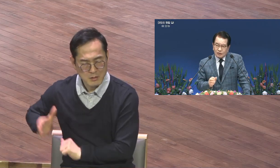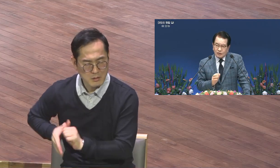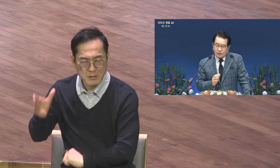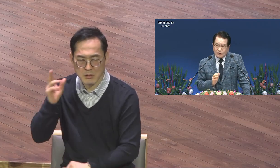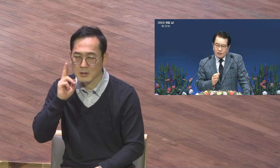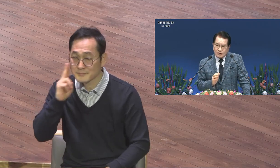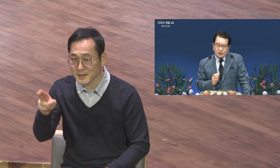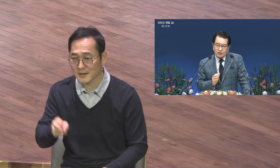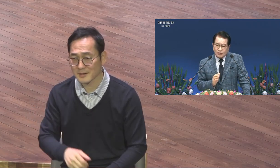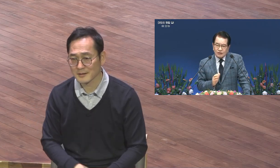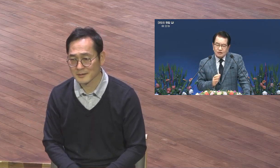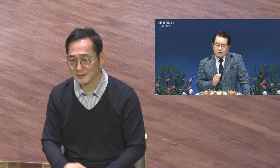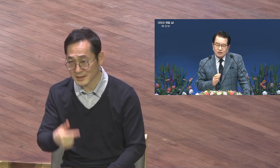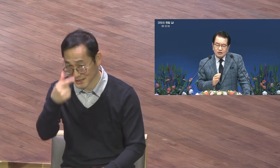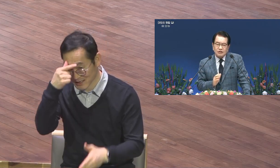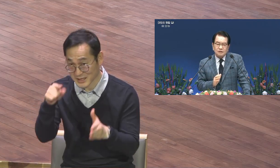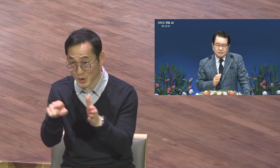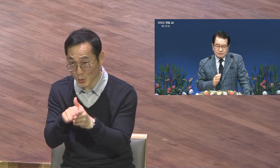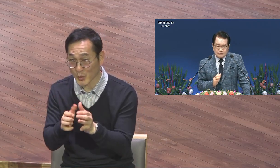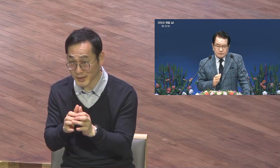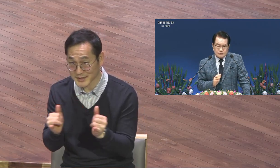또 기독교인은